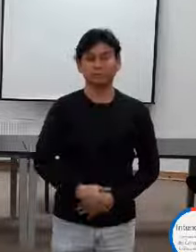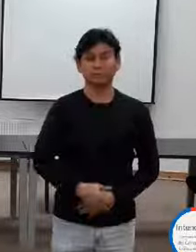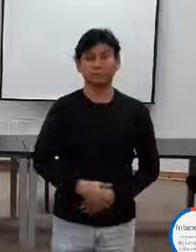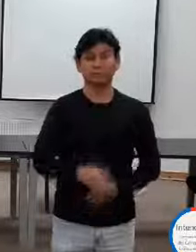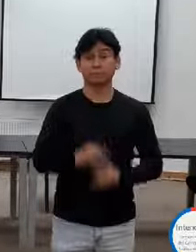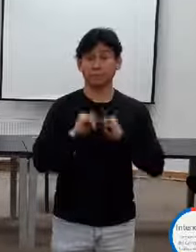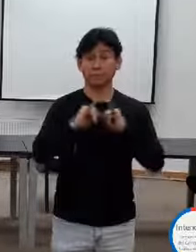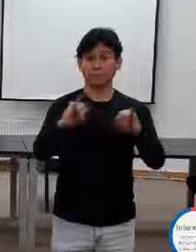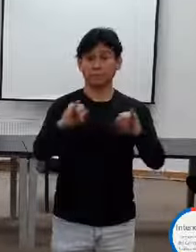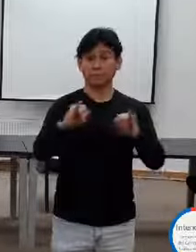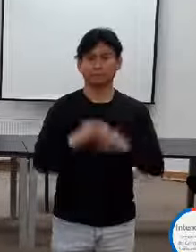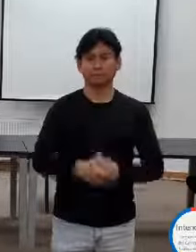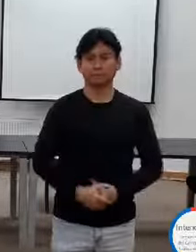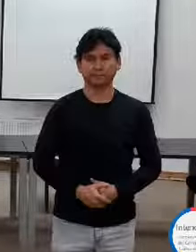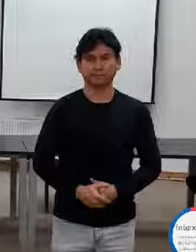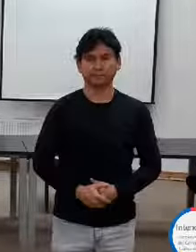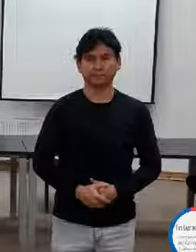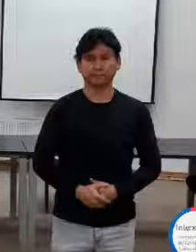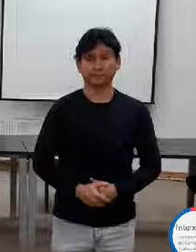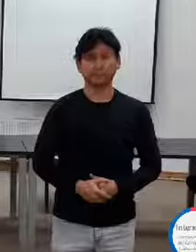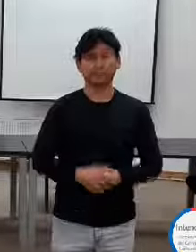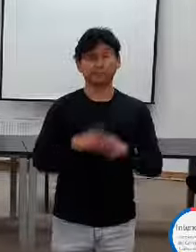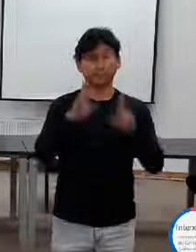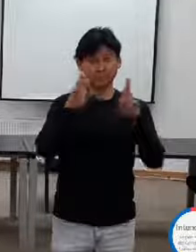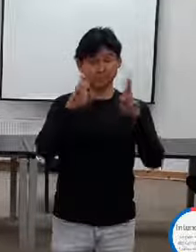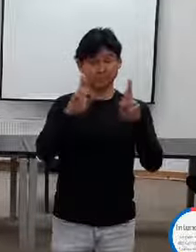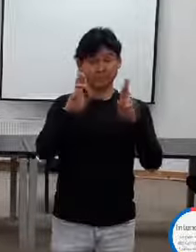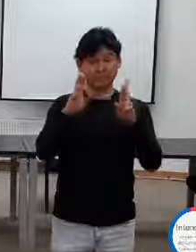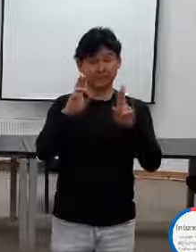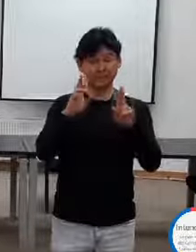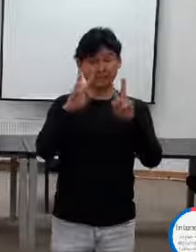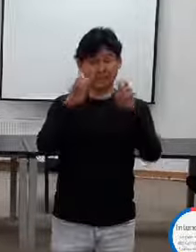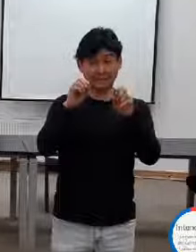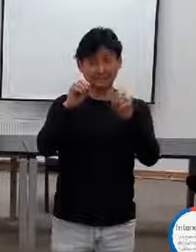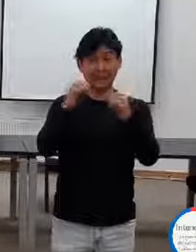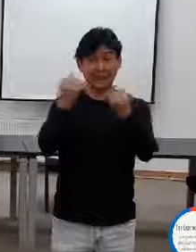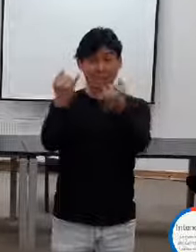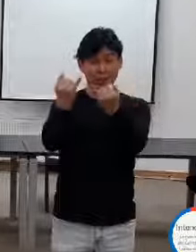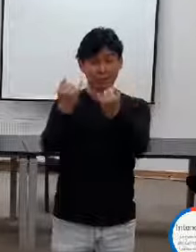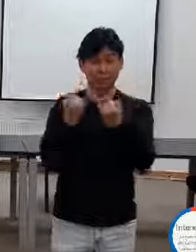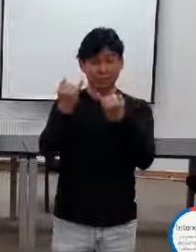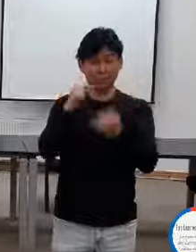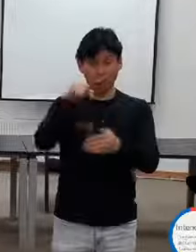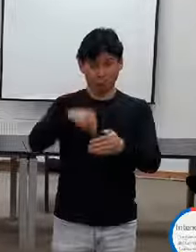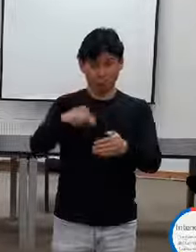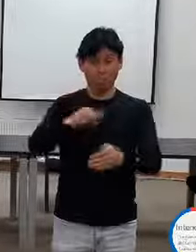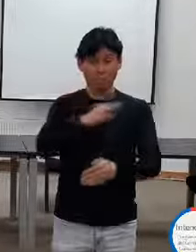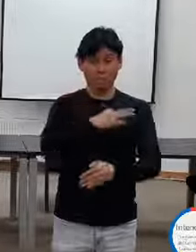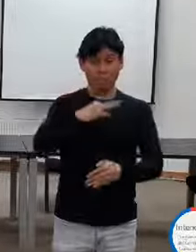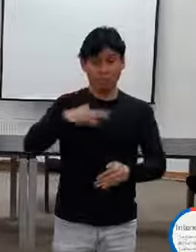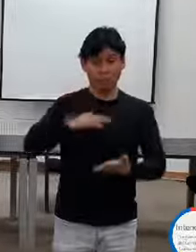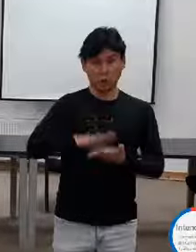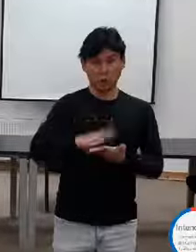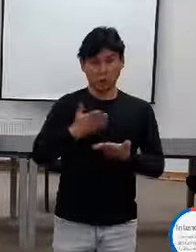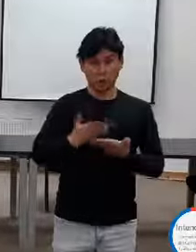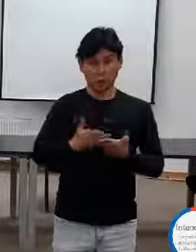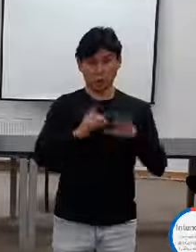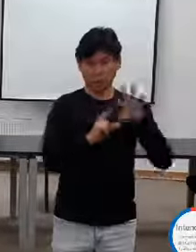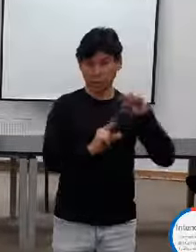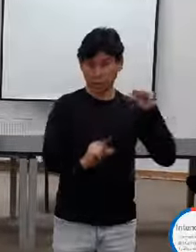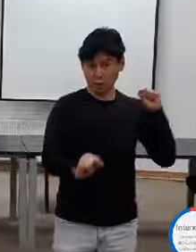podemos informar. De acuerdo al informe epidemiológico entregado hoy por el Ministro de Salud a nivel